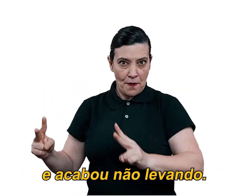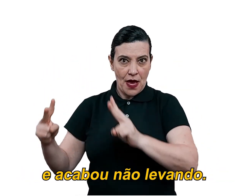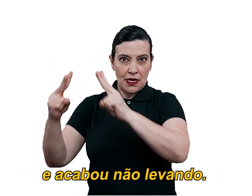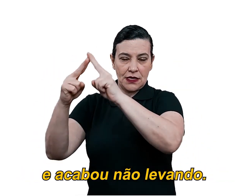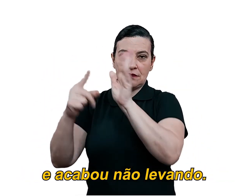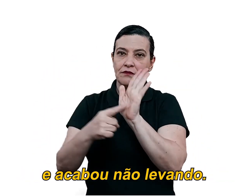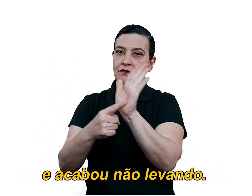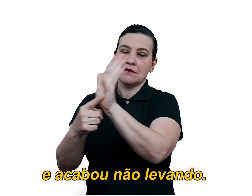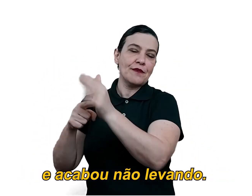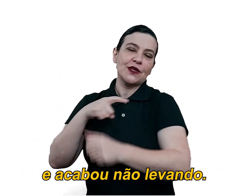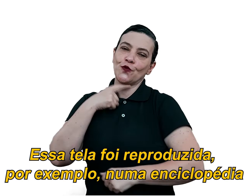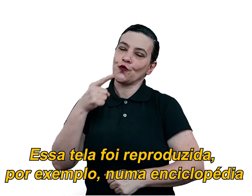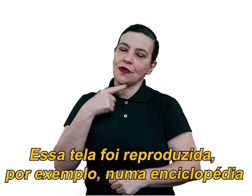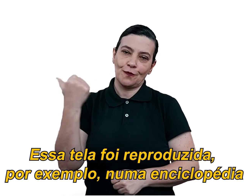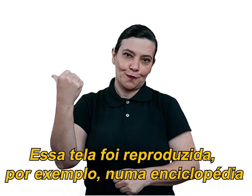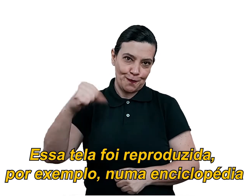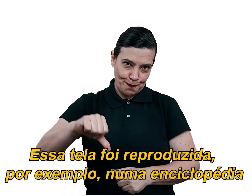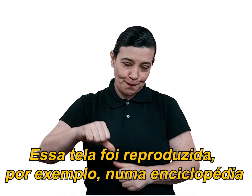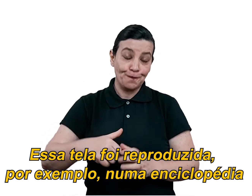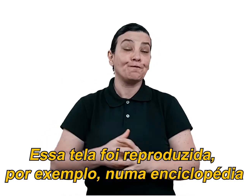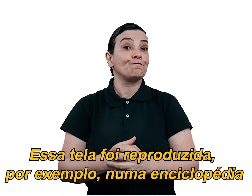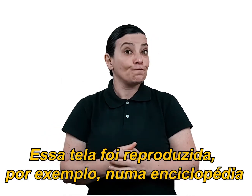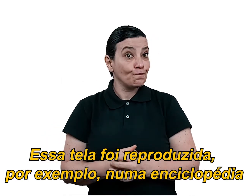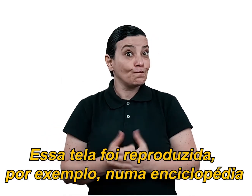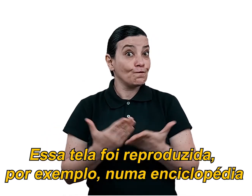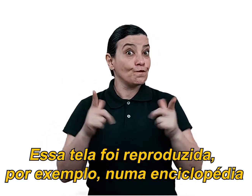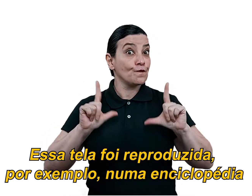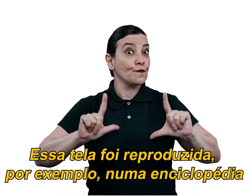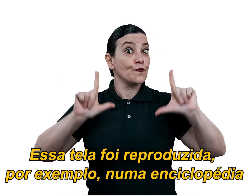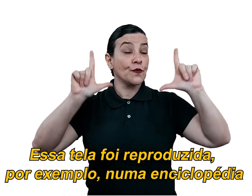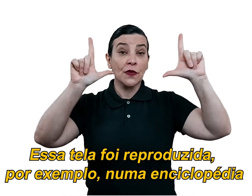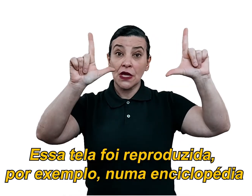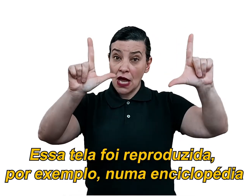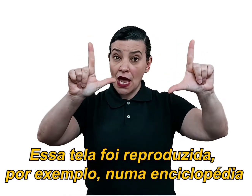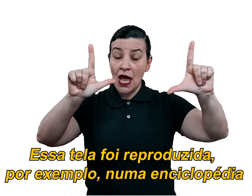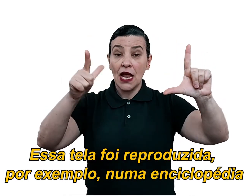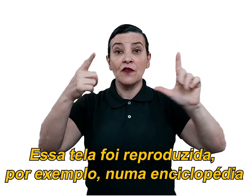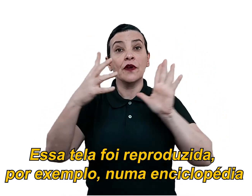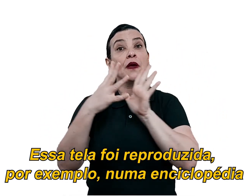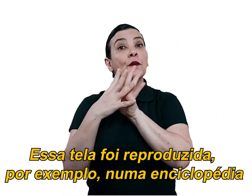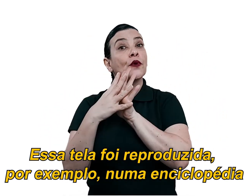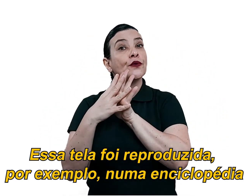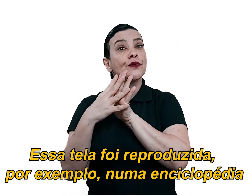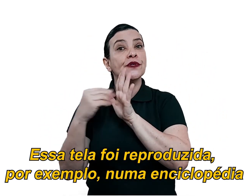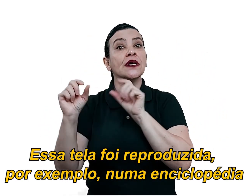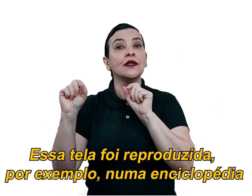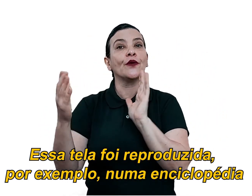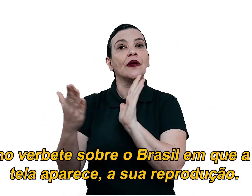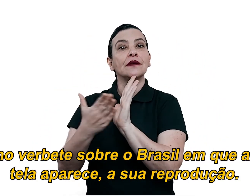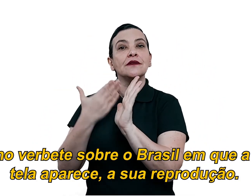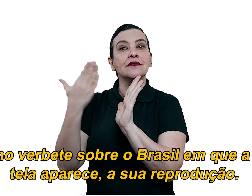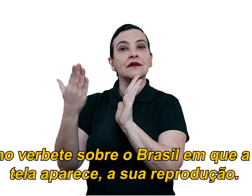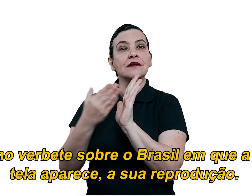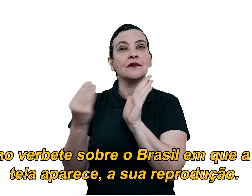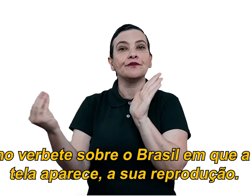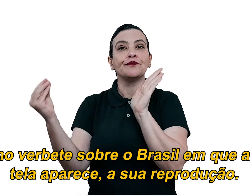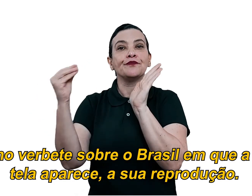acabou não levando, essa tela foi reproduzida, por exemplo, numa enciclopédia, num verbete sobre o